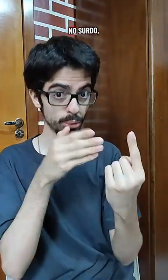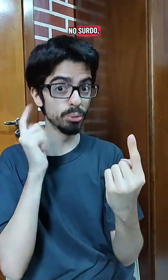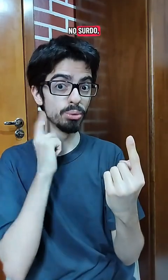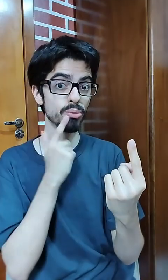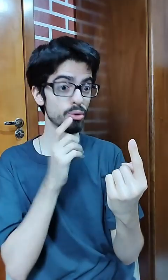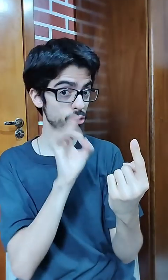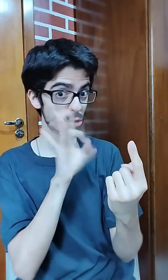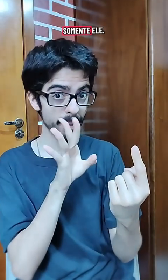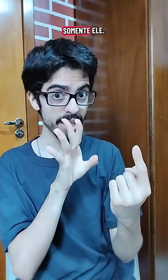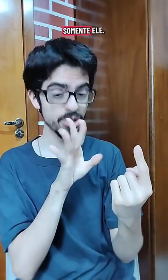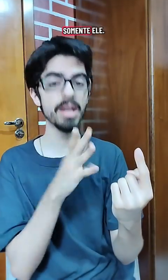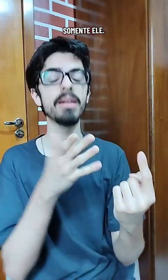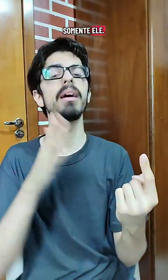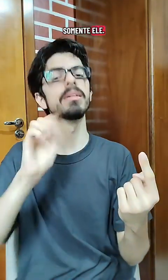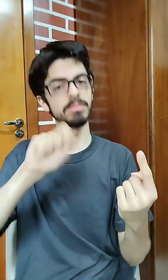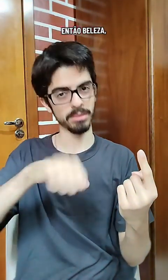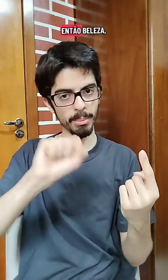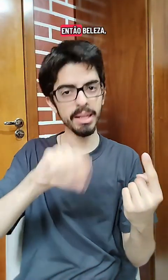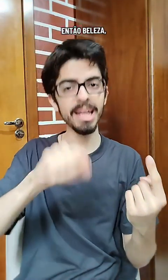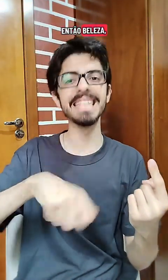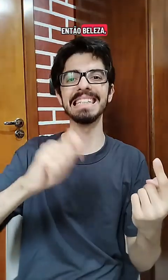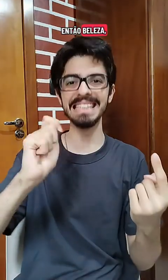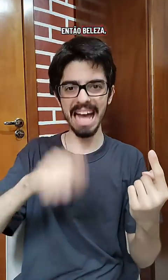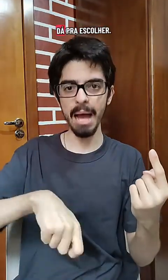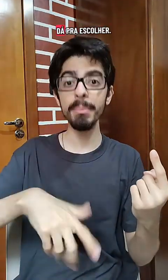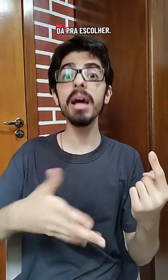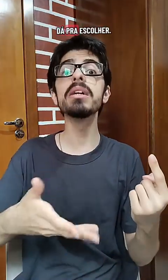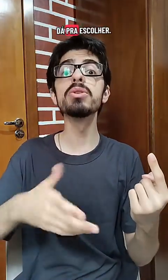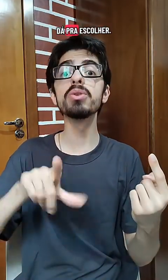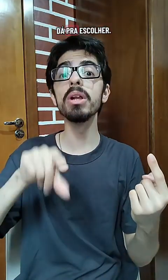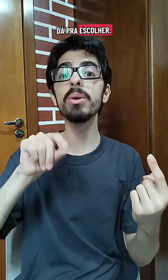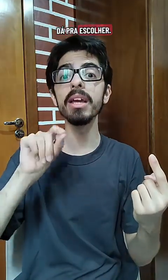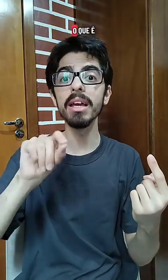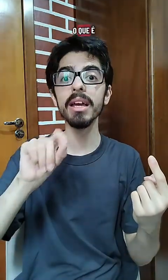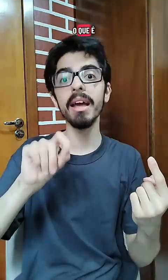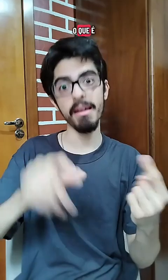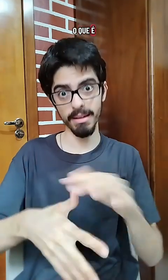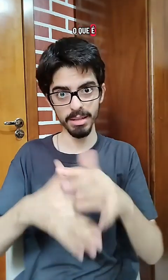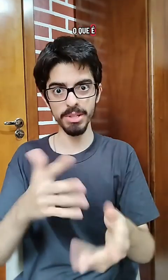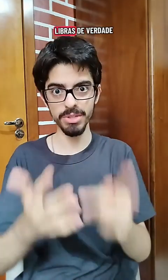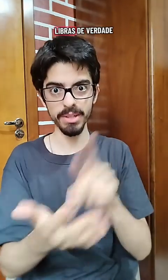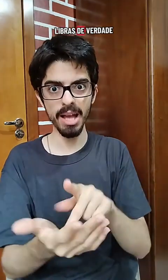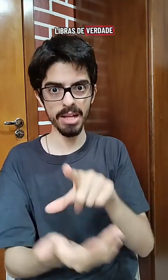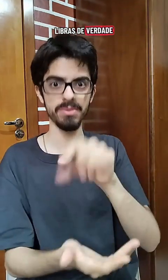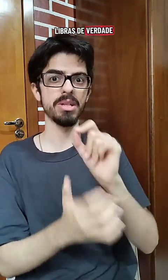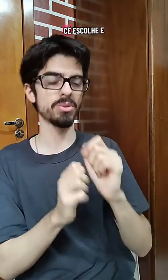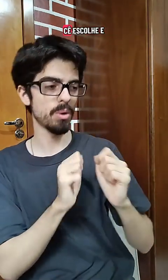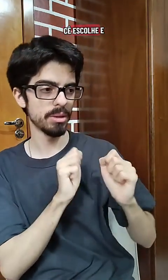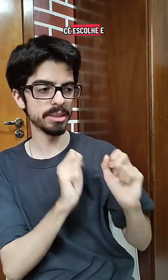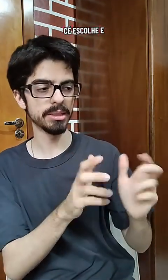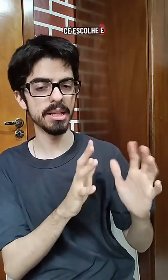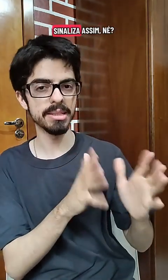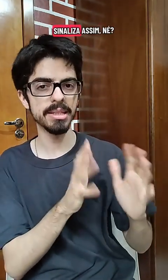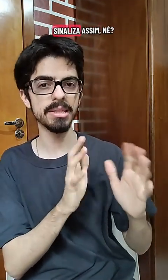surdo, somente ele, então beleza, dá pra escolher o quê? É Libras de verdade, você escolhe e sinaliza assim,